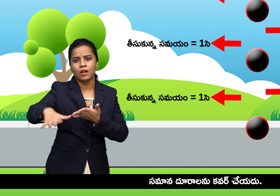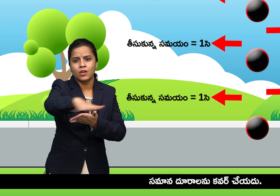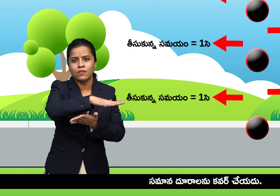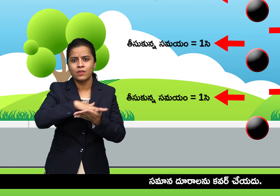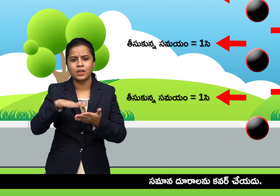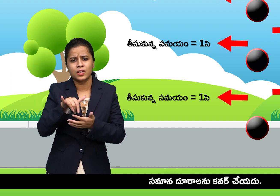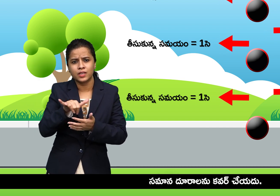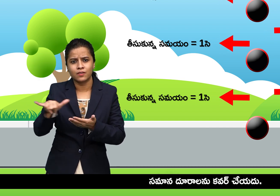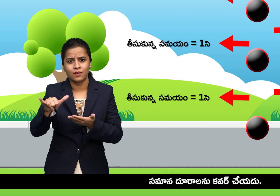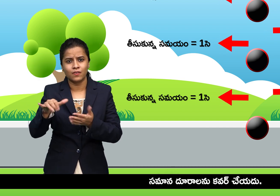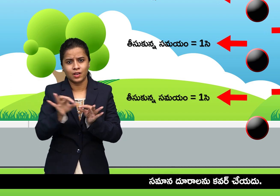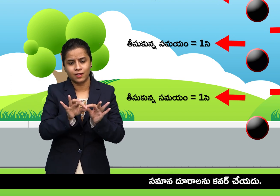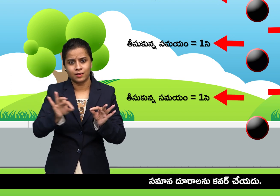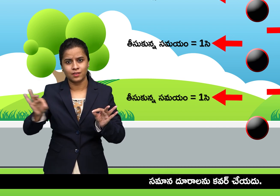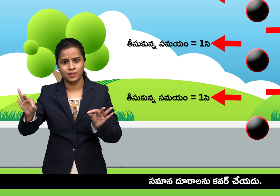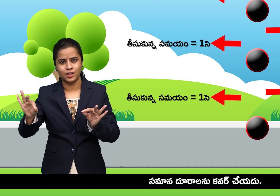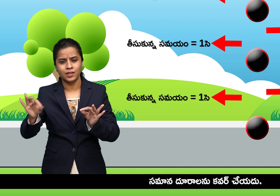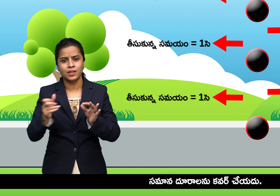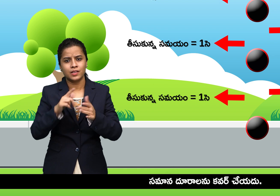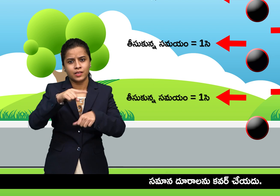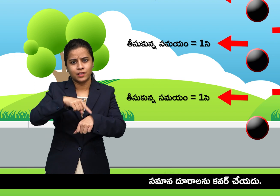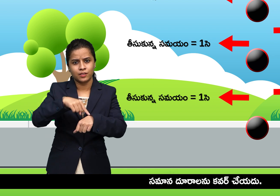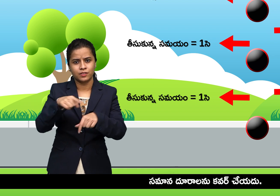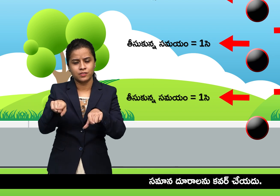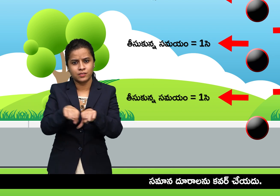సమాన దూరాలను కవర్ చేయదు.